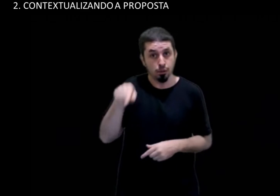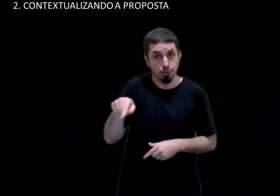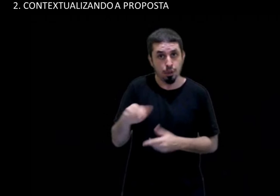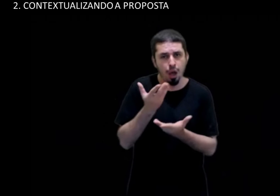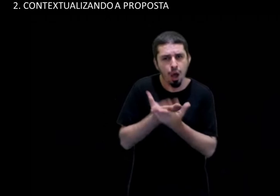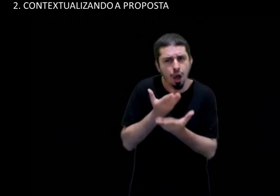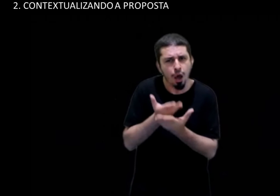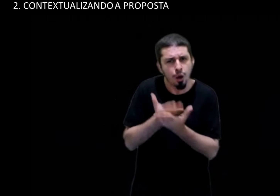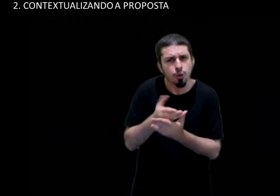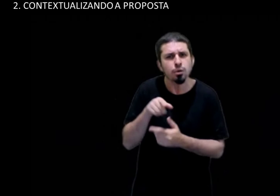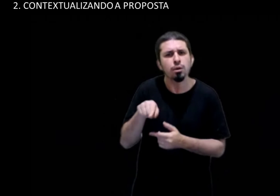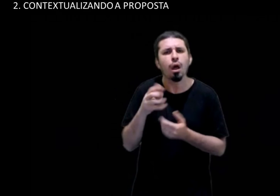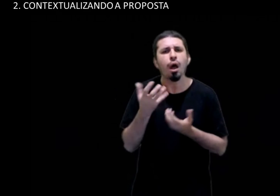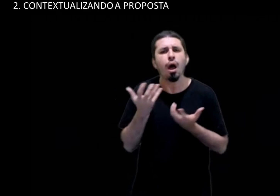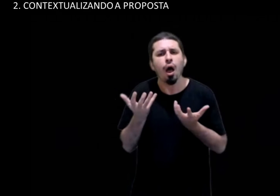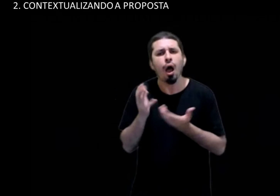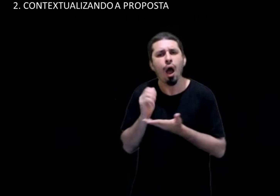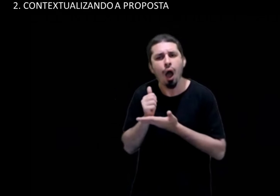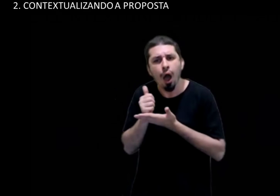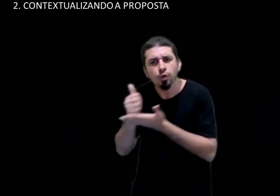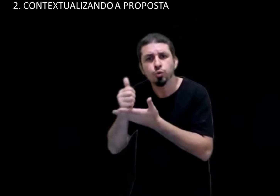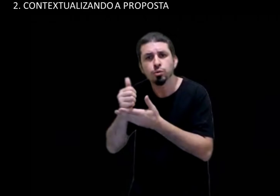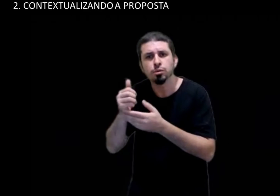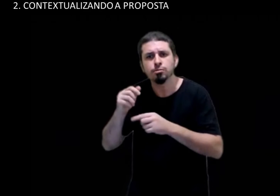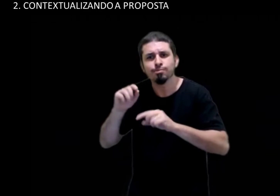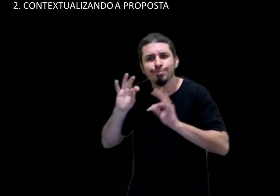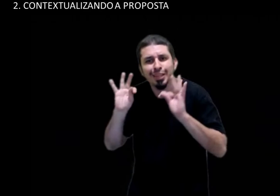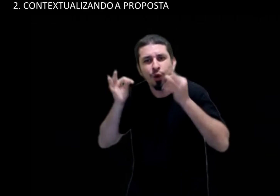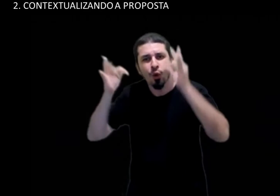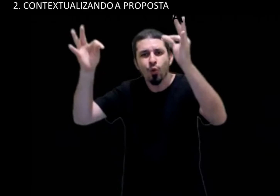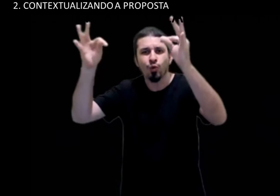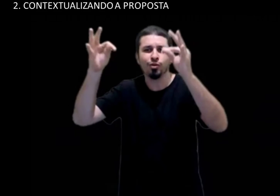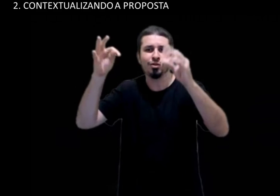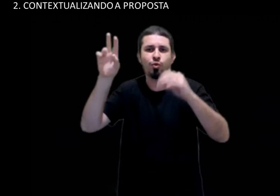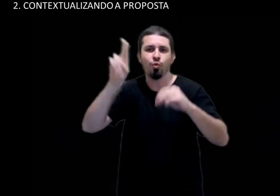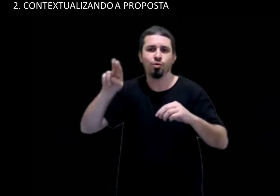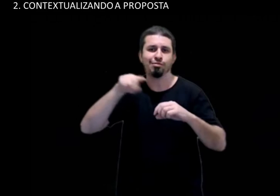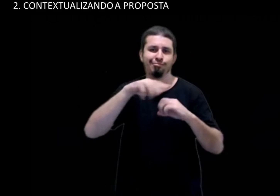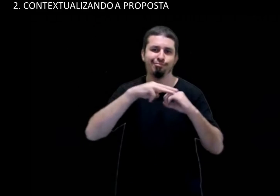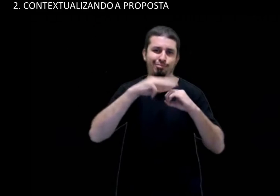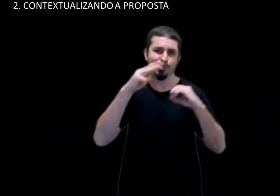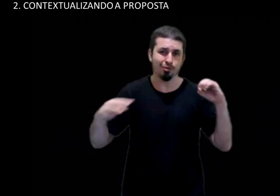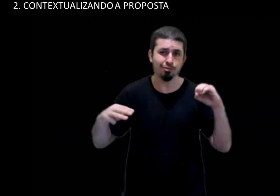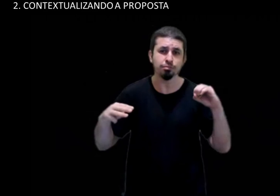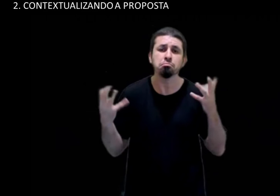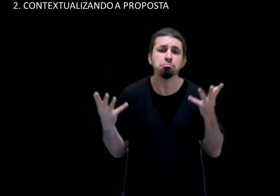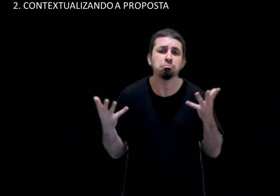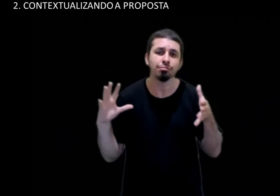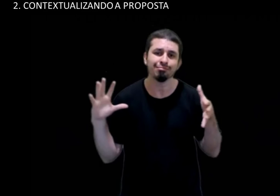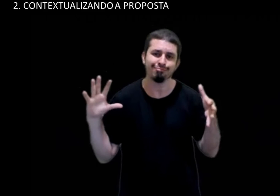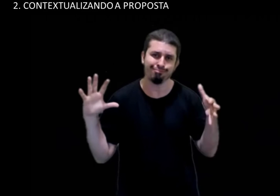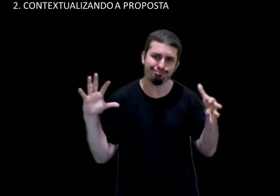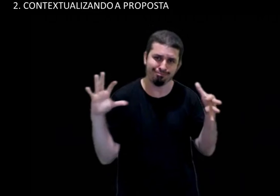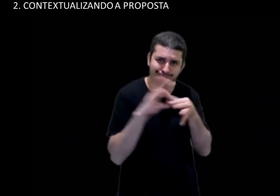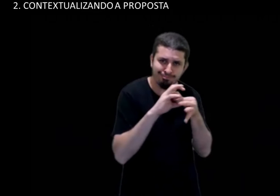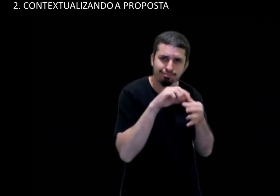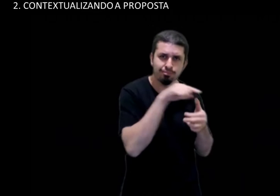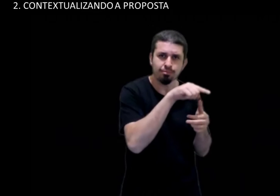suporte tecnológico de aprendizagem da ferramenta Windows Movie Maker, integrada com a metodologia de projetos